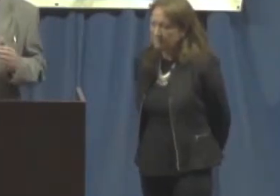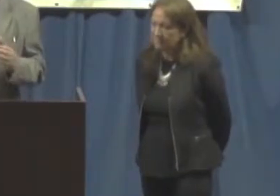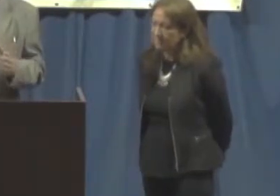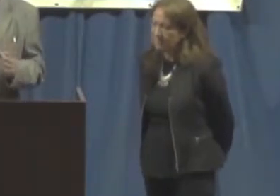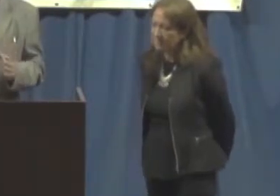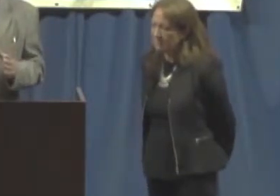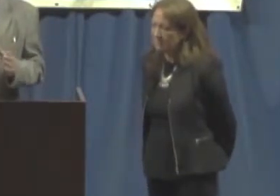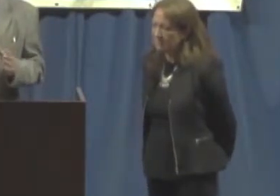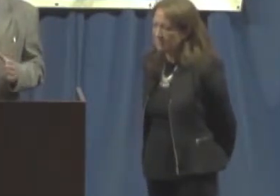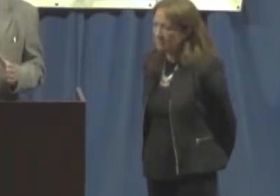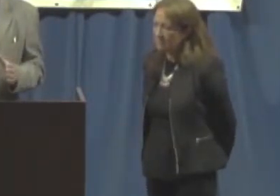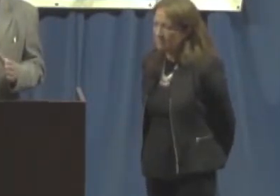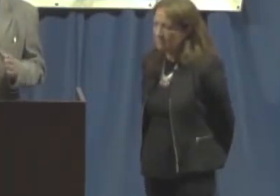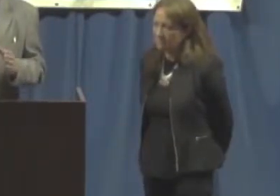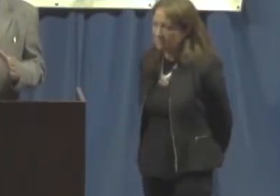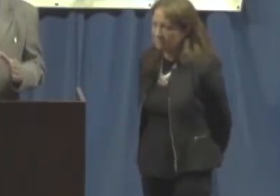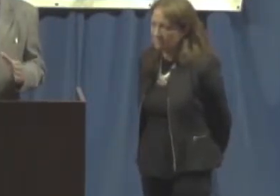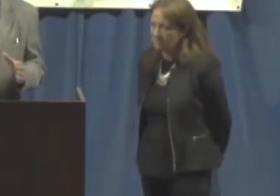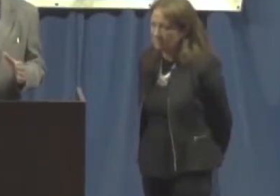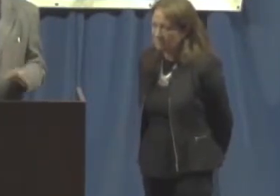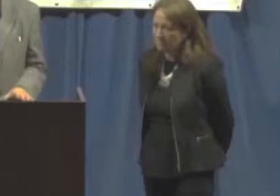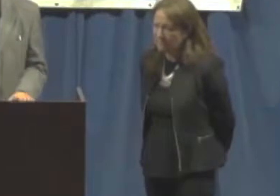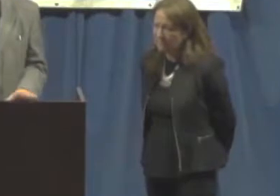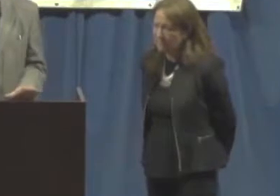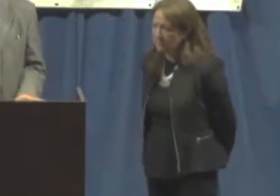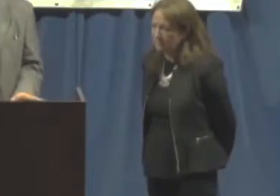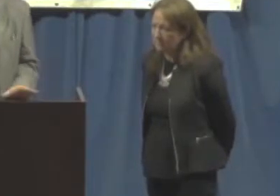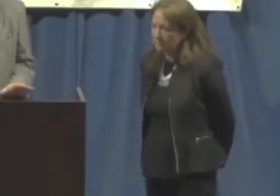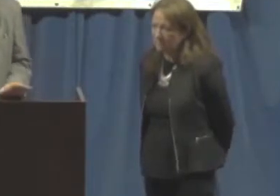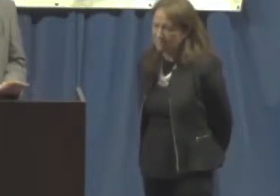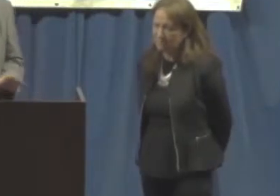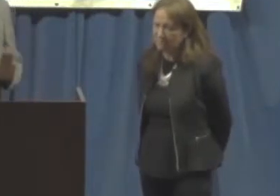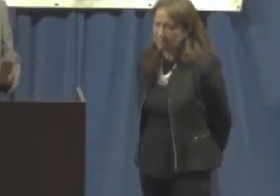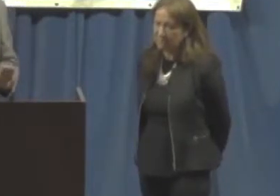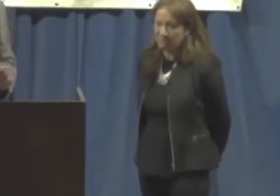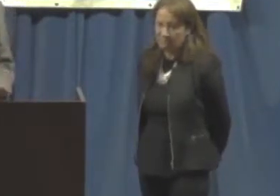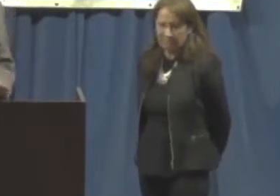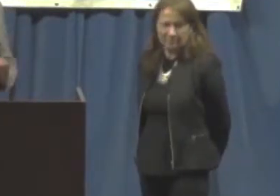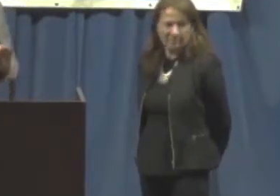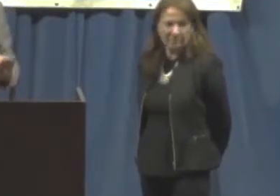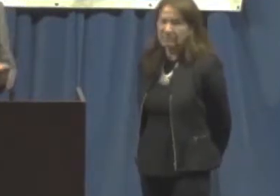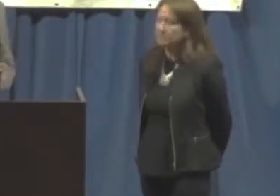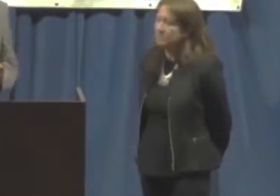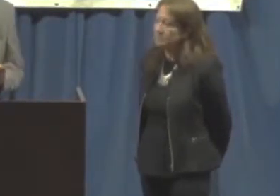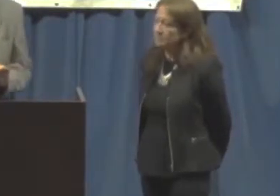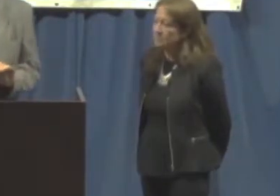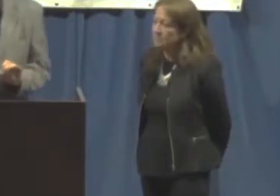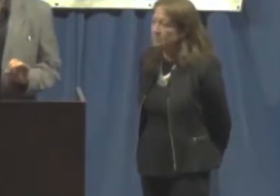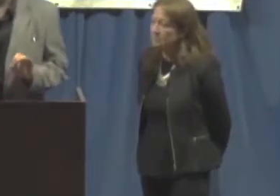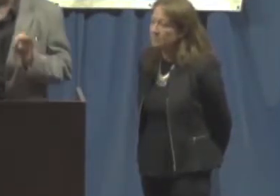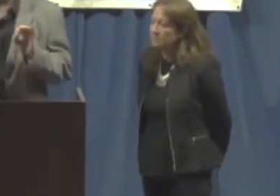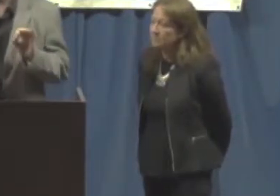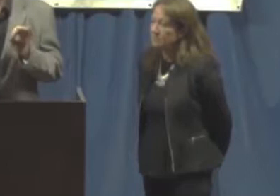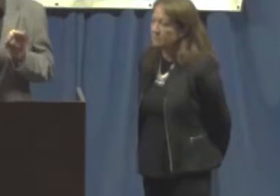es que están dejando territorio arrasado voy a nombrar cuatro cosas fundamentales que figuran en el documento